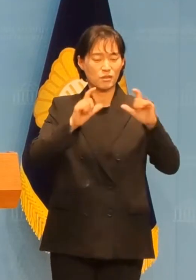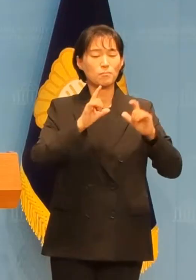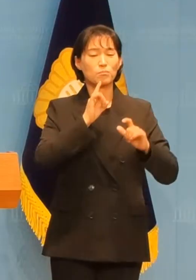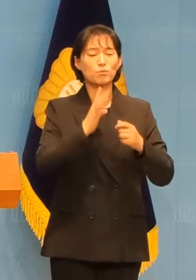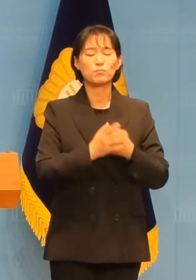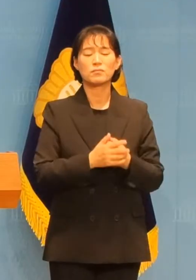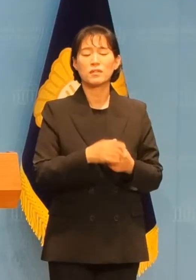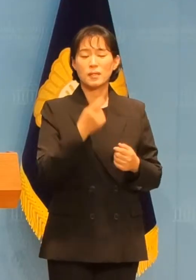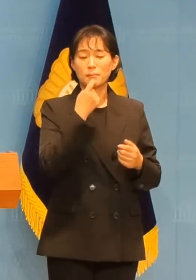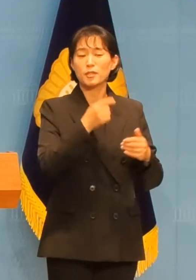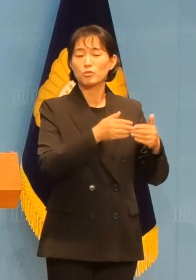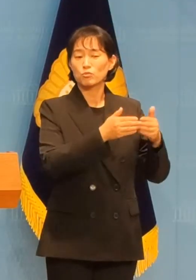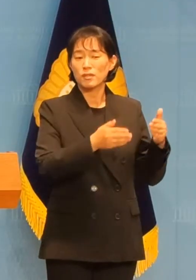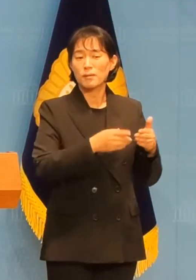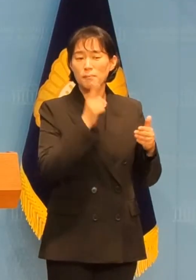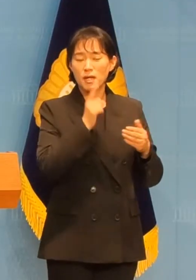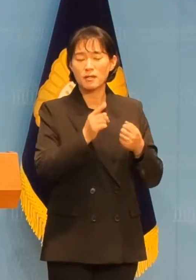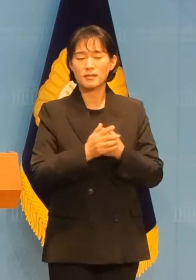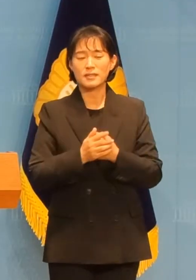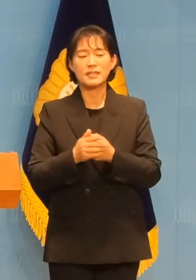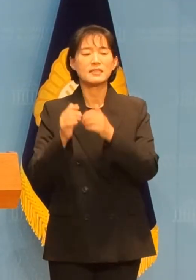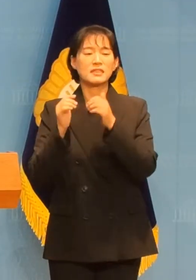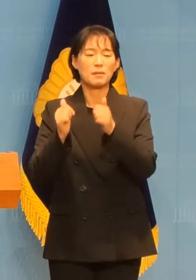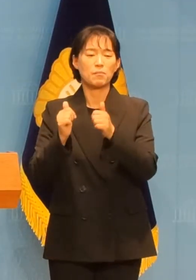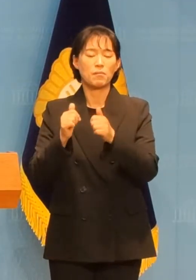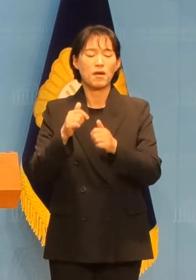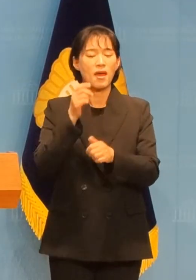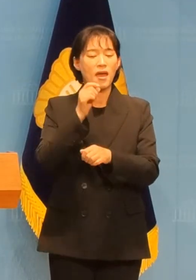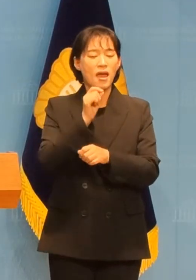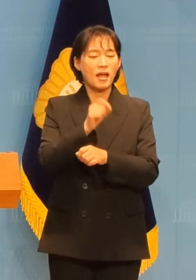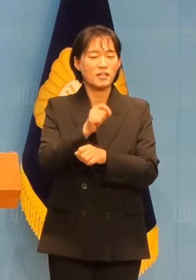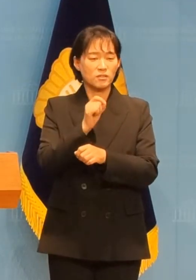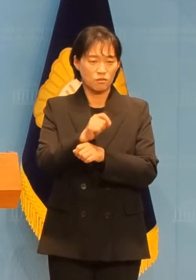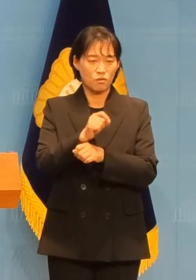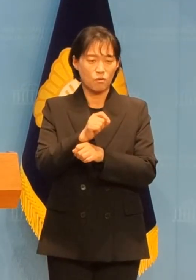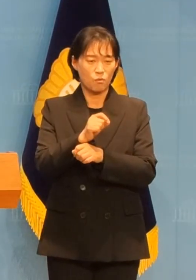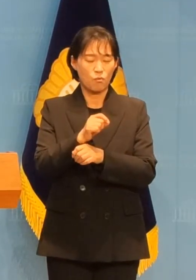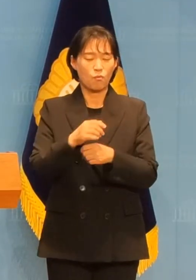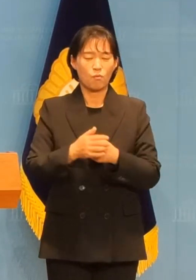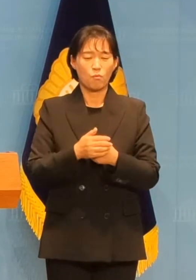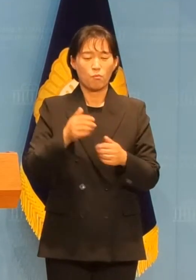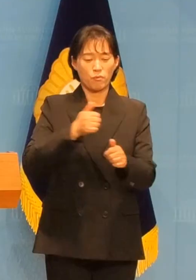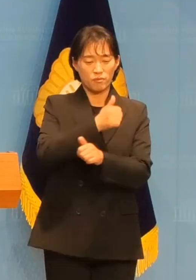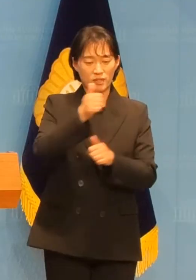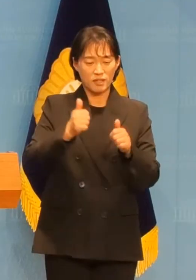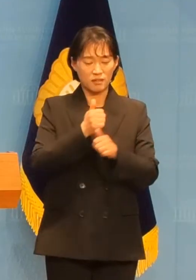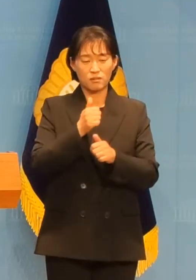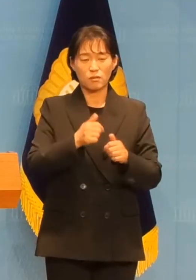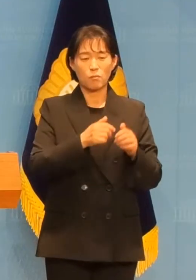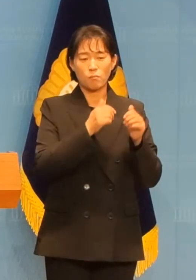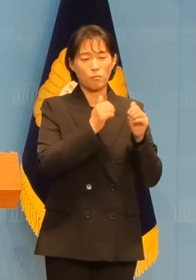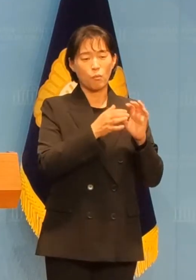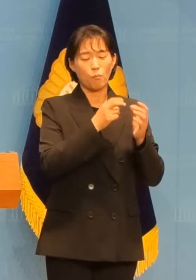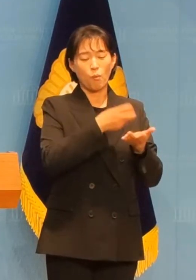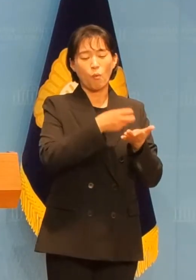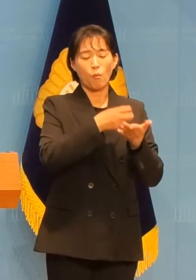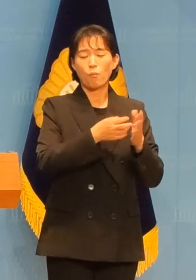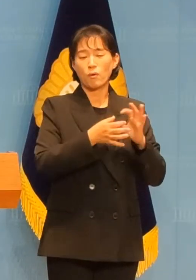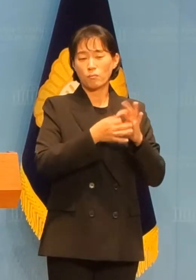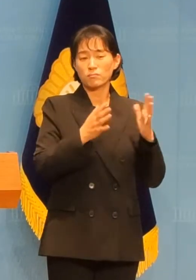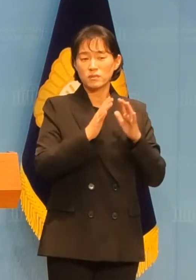민주당 안에 따르면 사법행정위원회 13명 중 9명을 비법관으로 구성하고 2명의